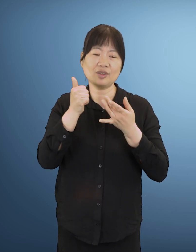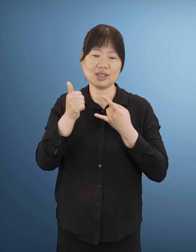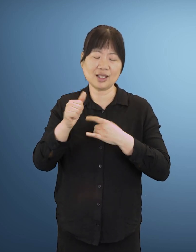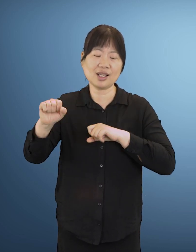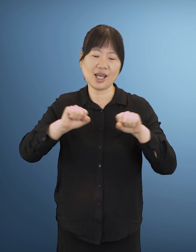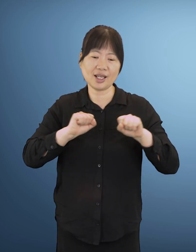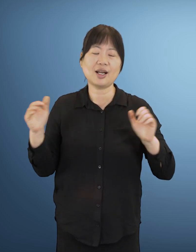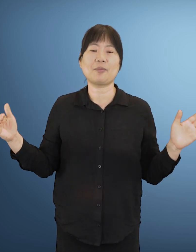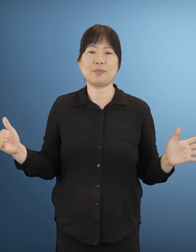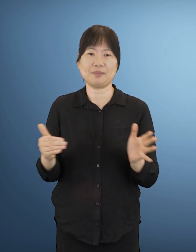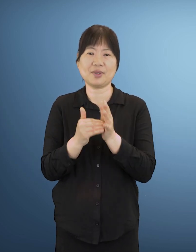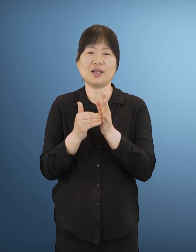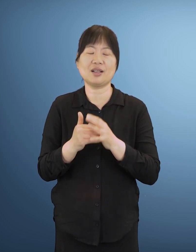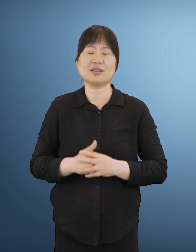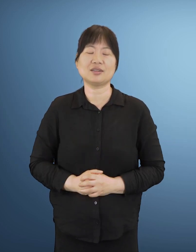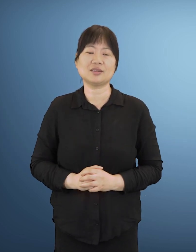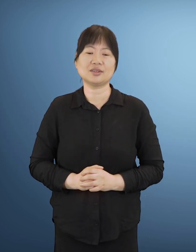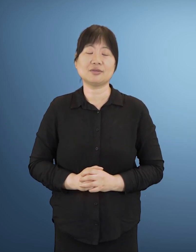하신 일입니다.